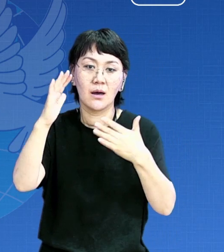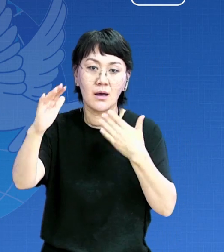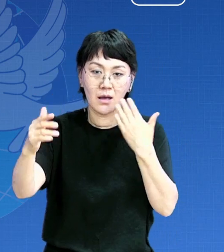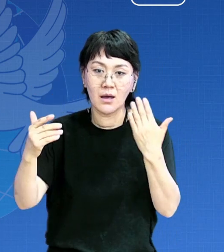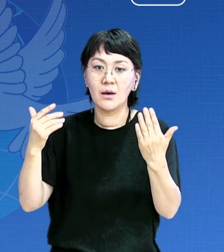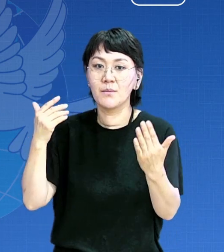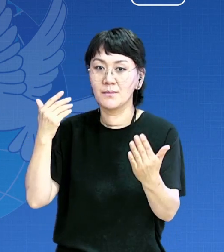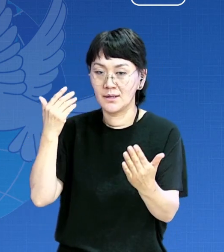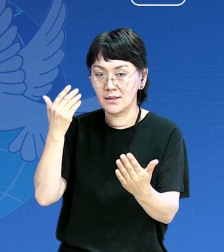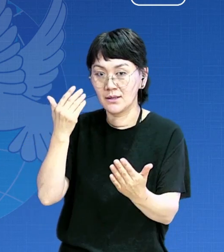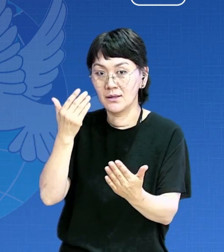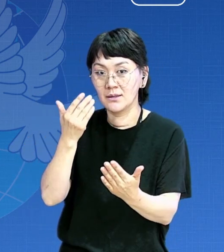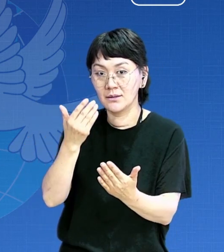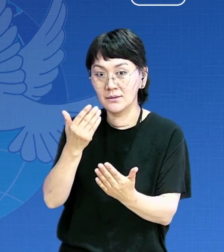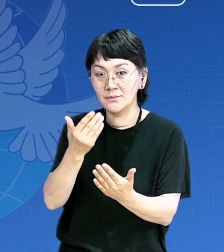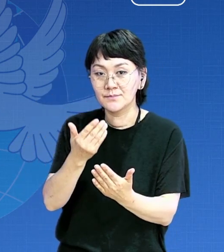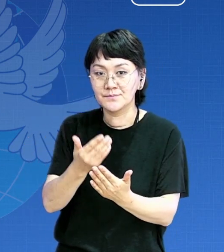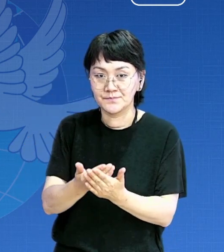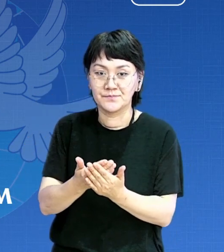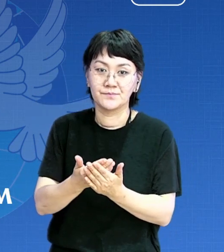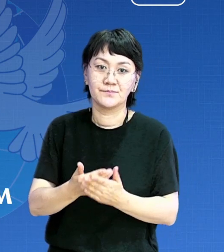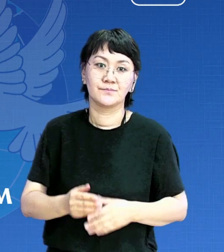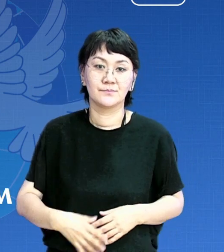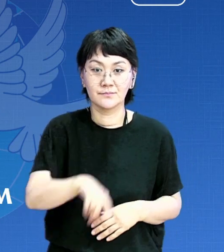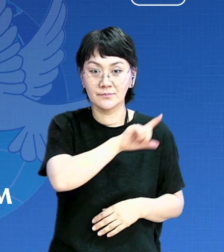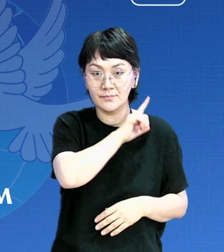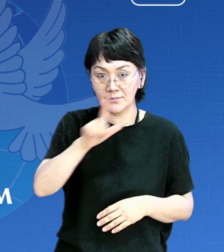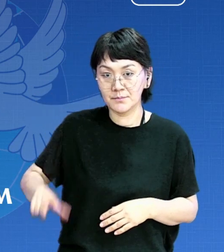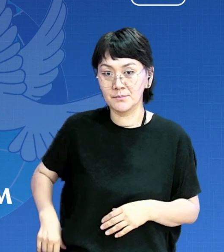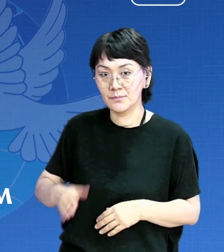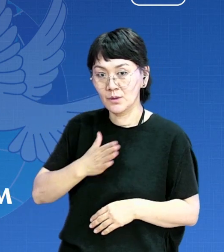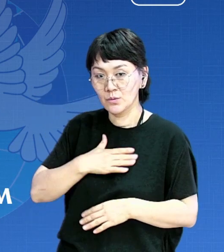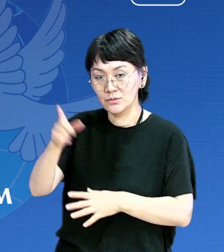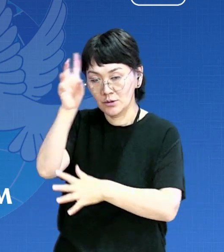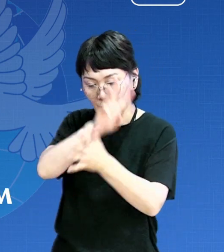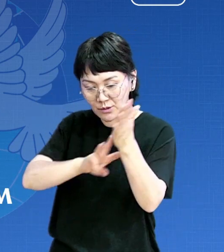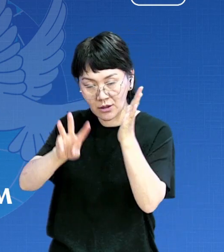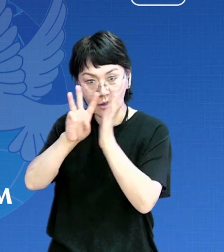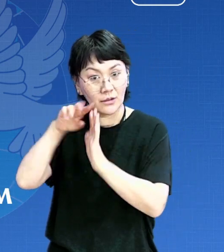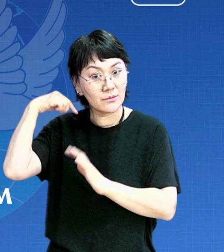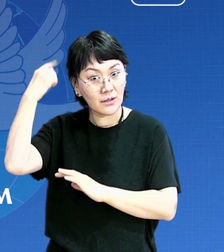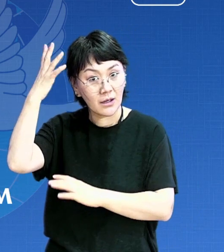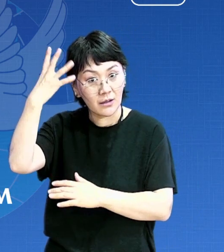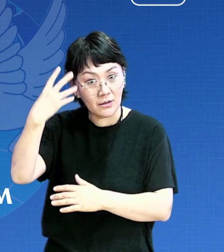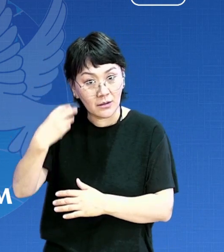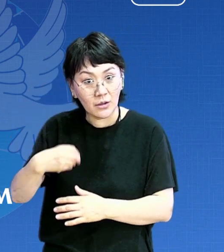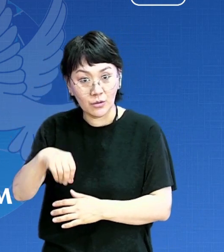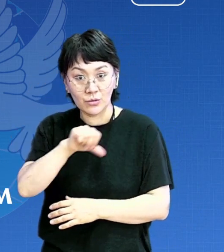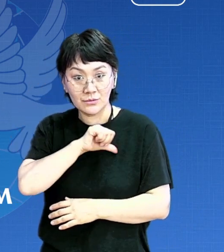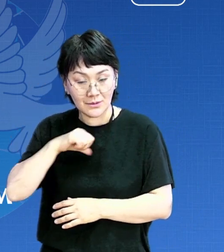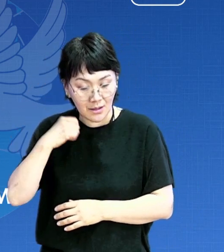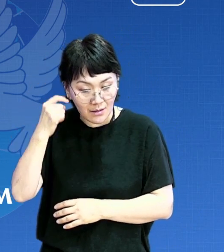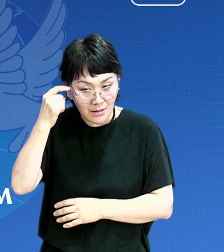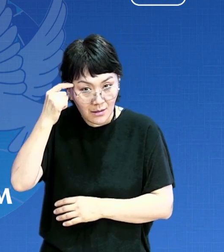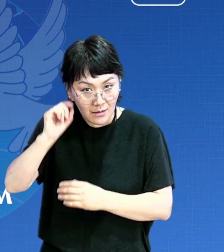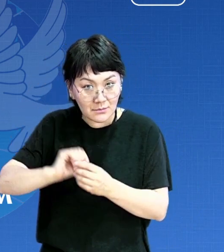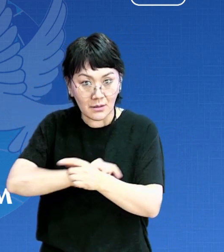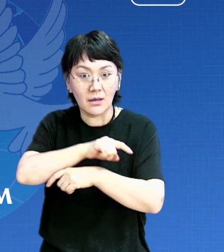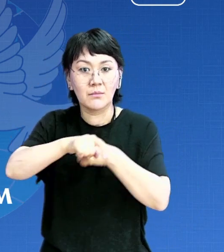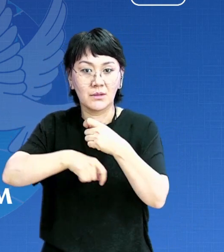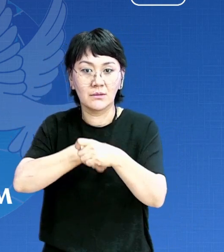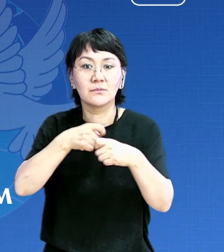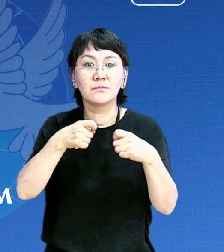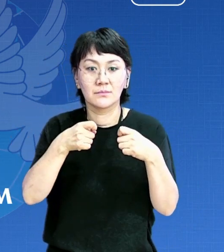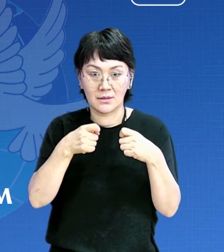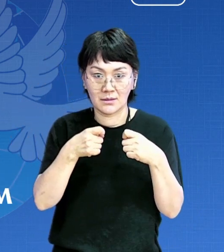Аллилуйя, Амин. Эхэзэн минь хүсэл бодлоо, өөрийн